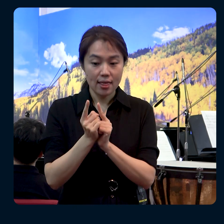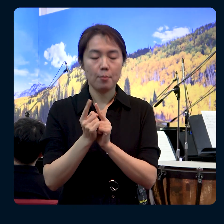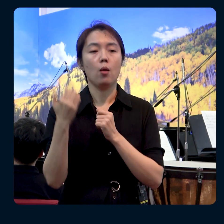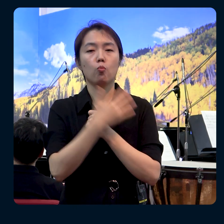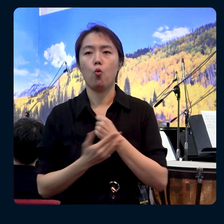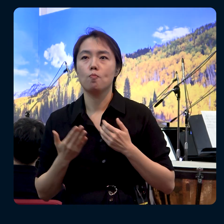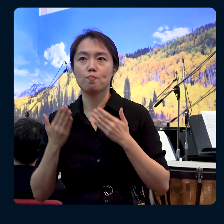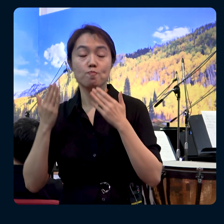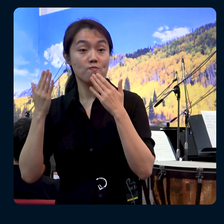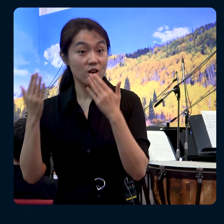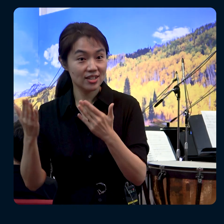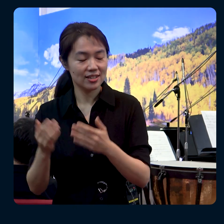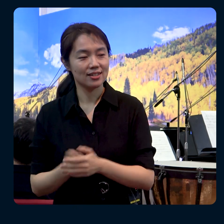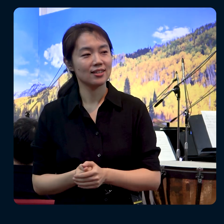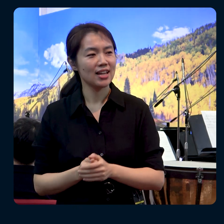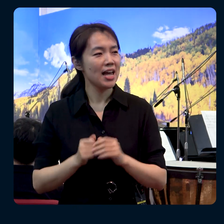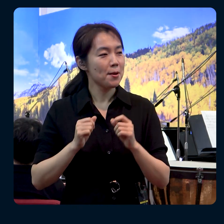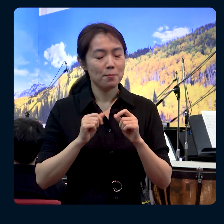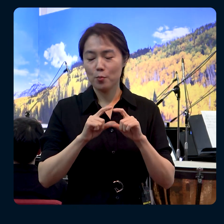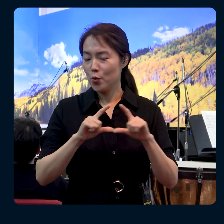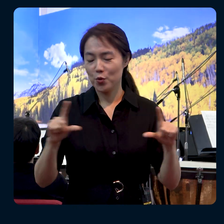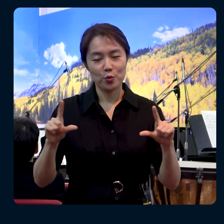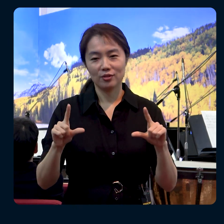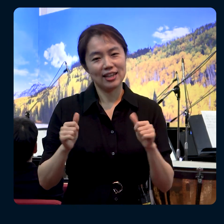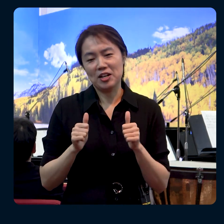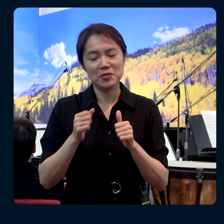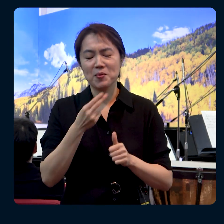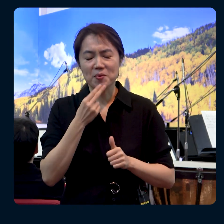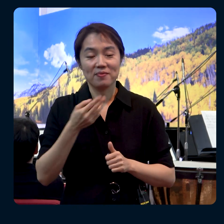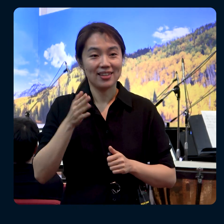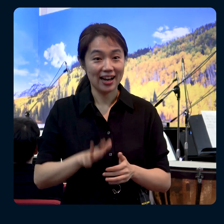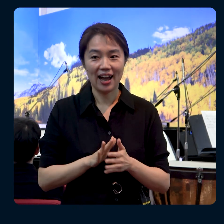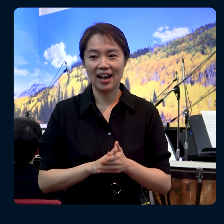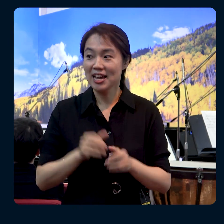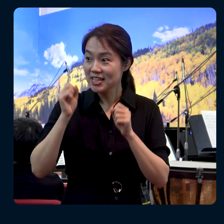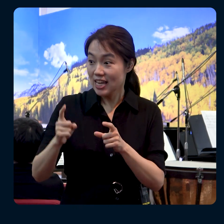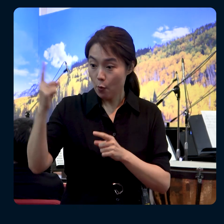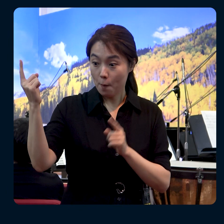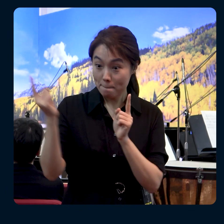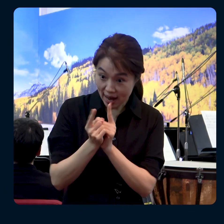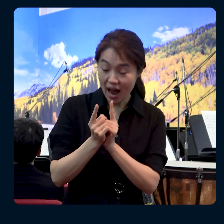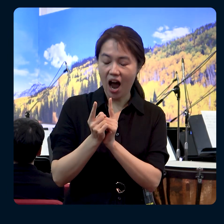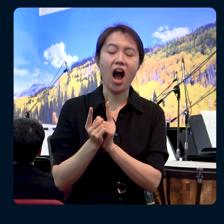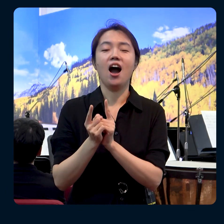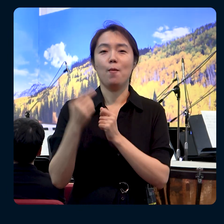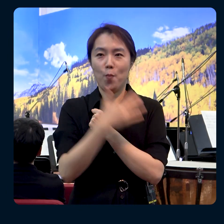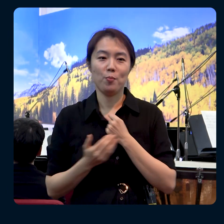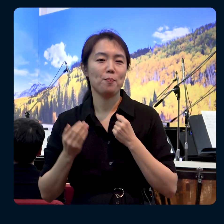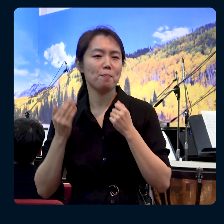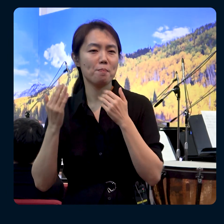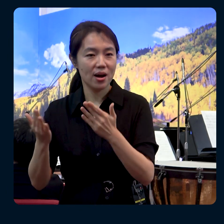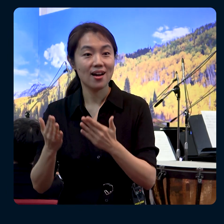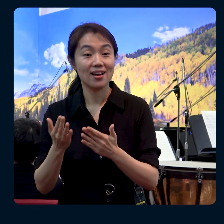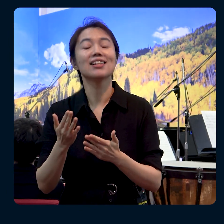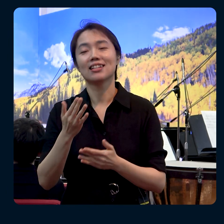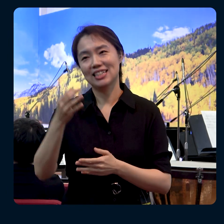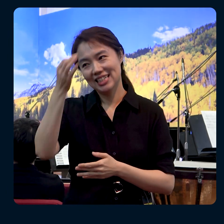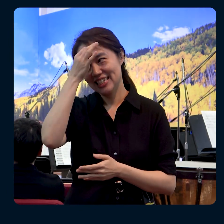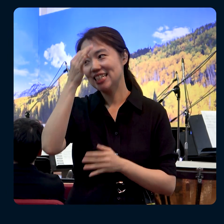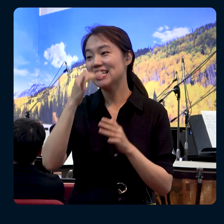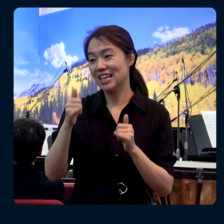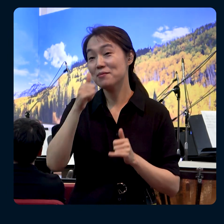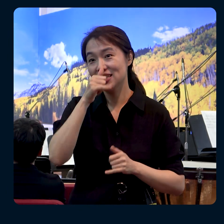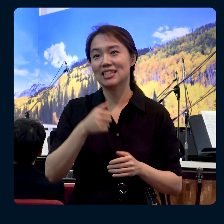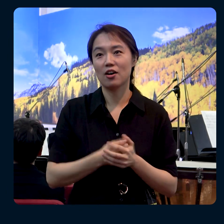있어요. 보통 때는 잘 열심히 안 하다가 딱 기회가 되면 몸 던지는 데 가장 먼저 던지는 헌신의 장기가 있어요.